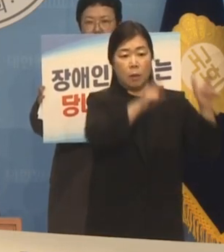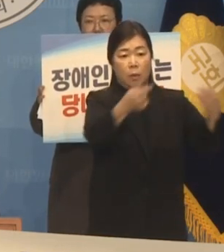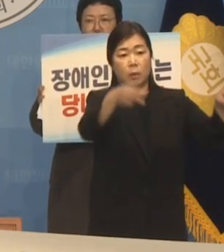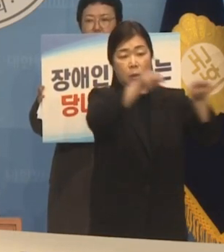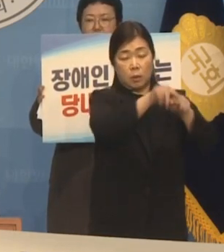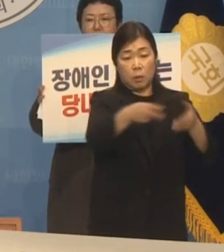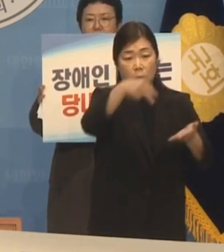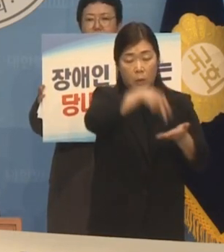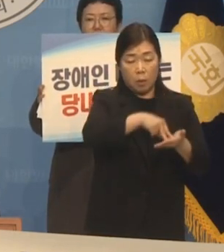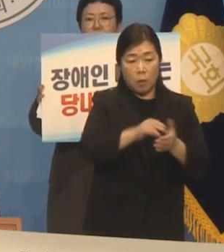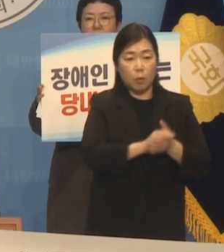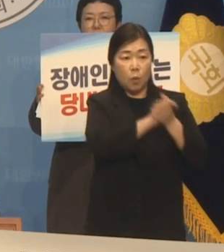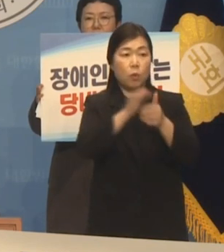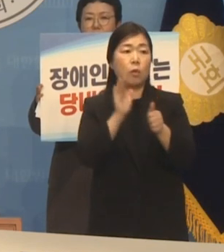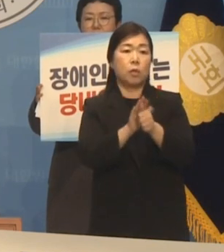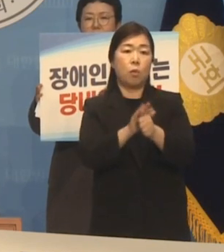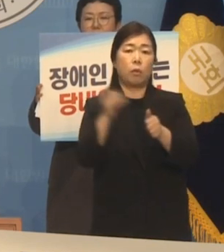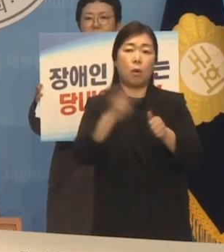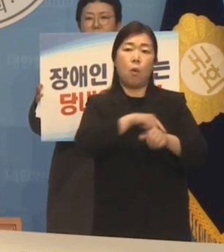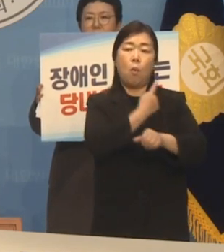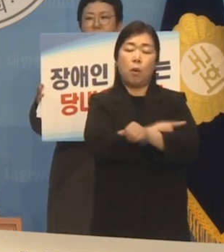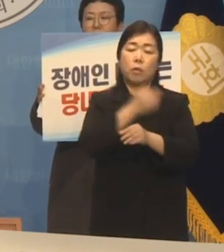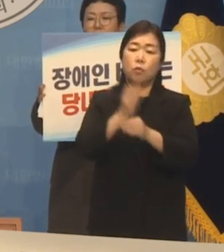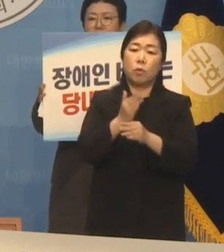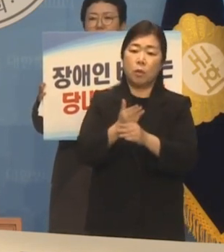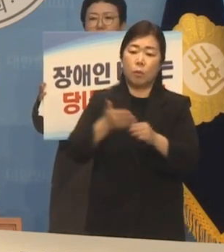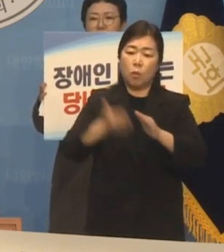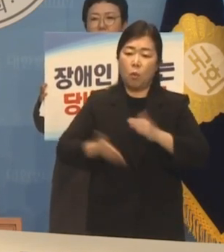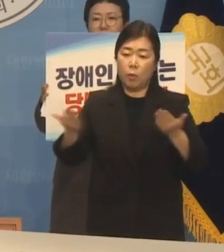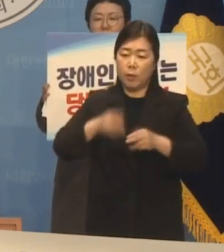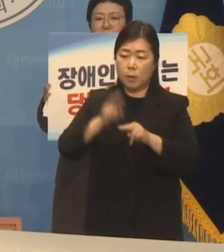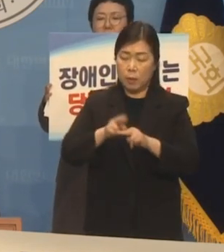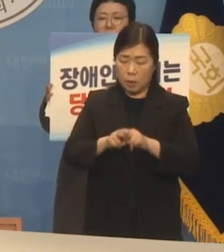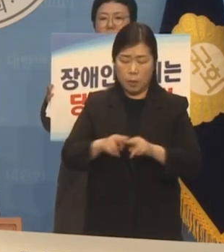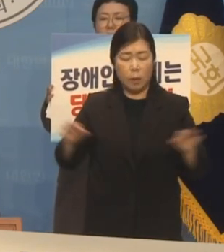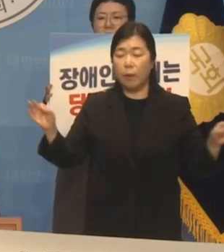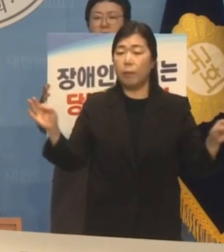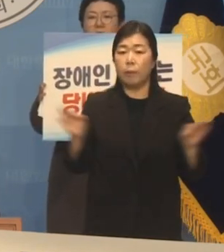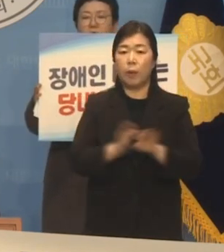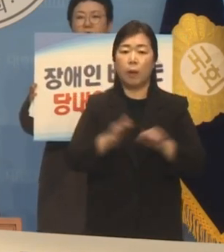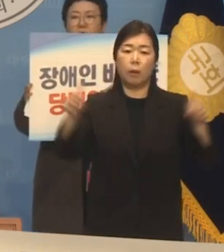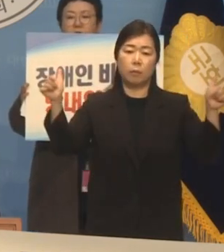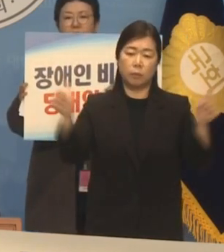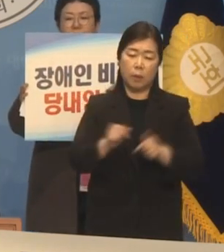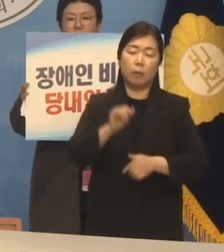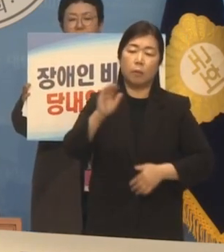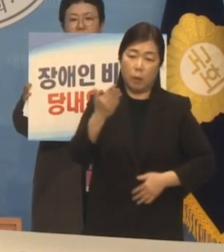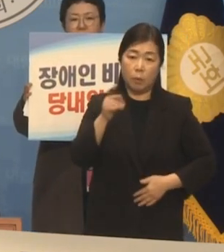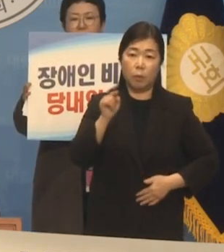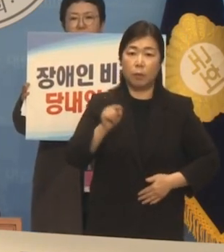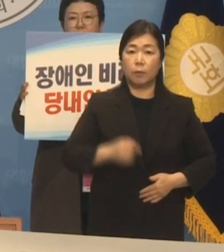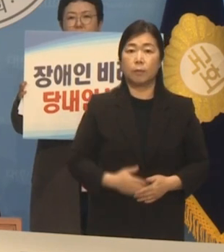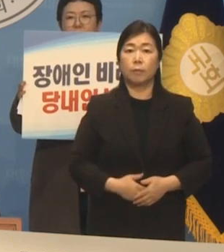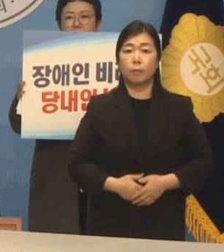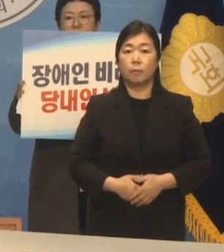동료 지원과 권리 중심 공공일자리 등은 축소 및 폐기